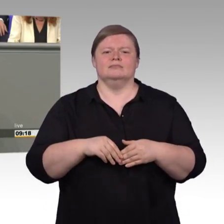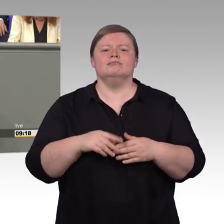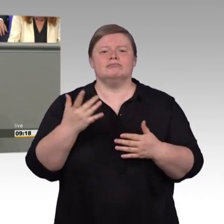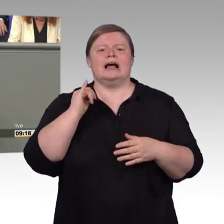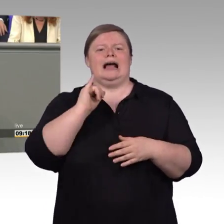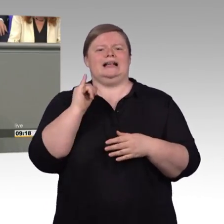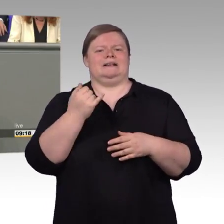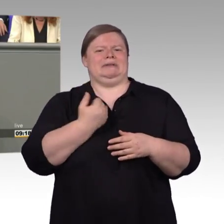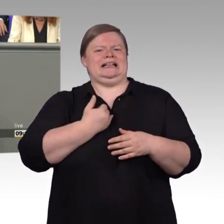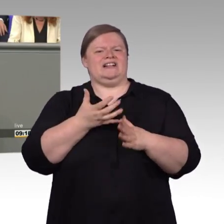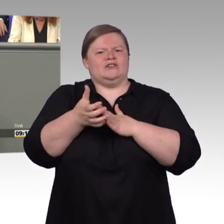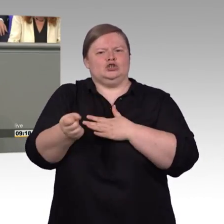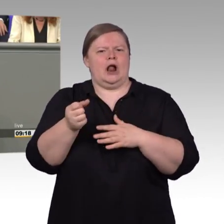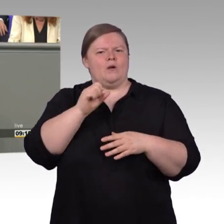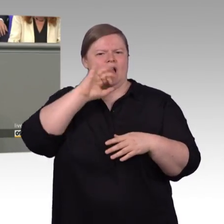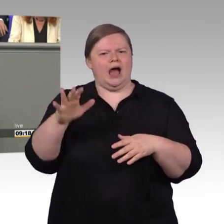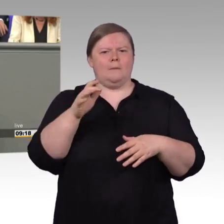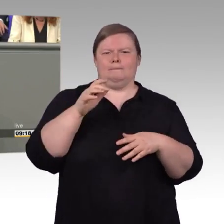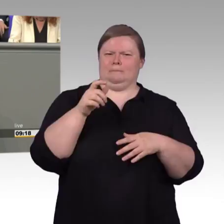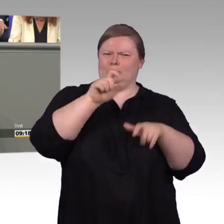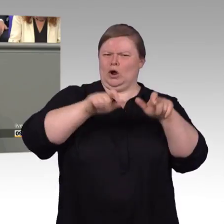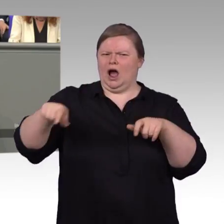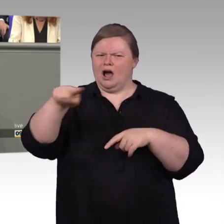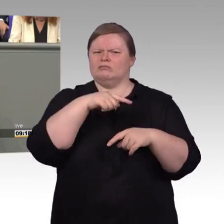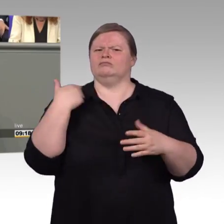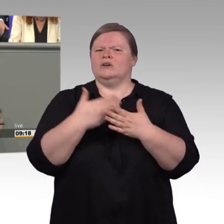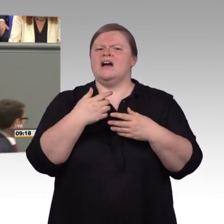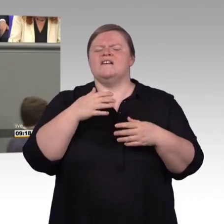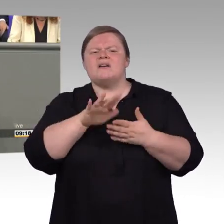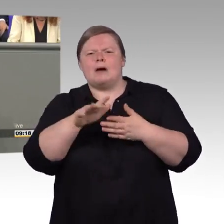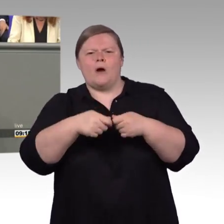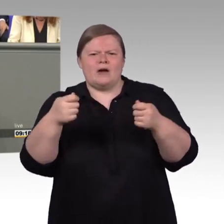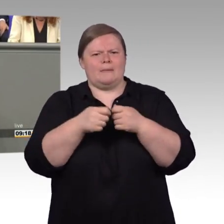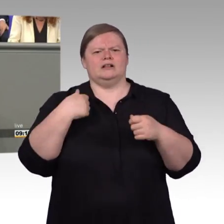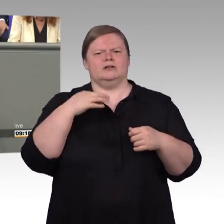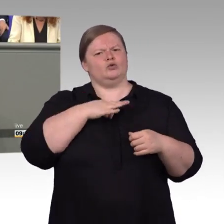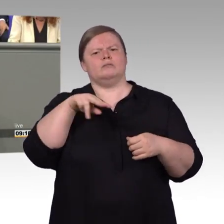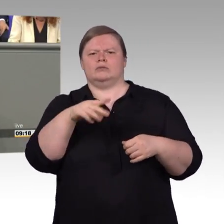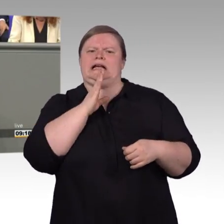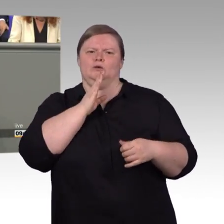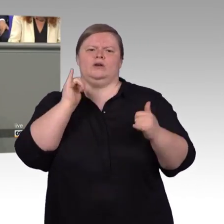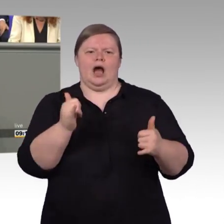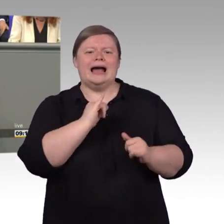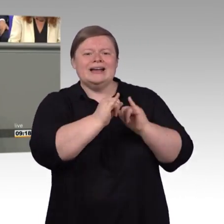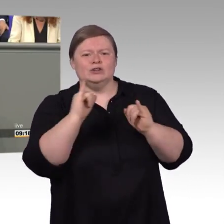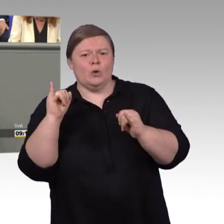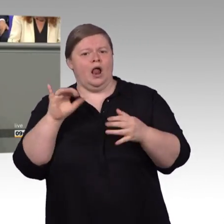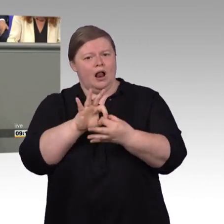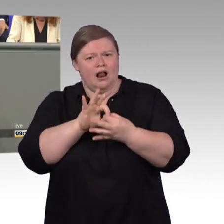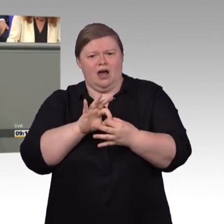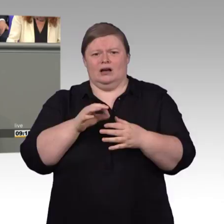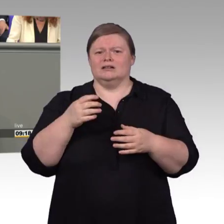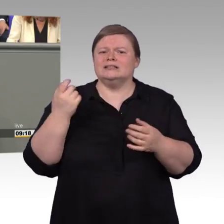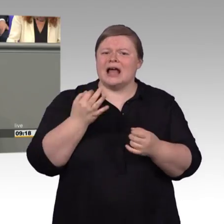Die Mindestzahl zweitens der in einem Verfahren zusammengefassten Klagen sollte nicht 50, sondern